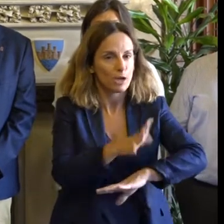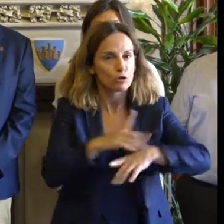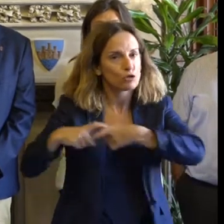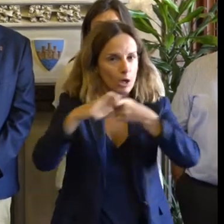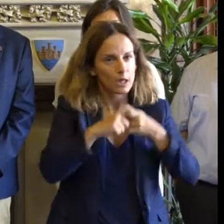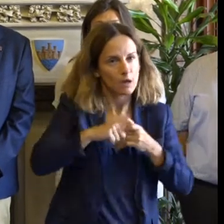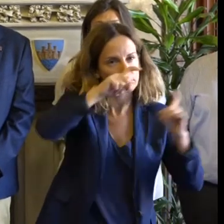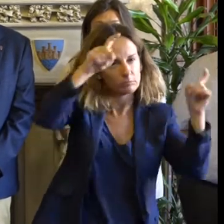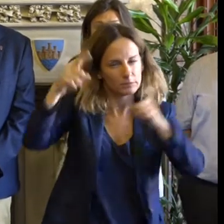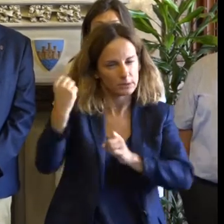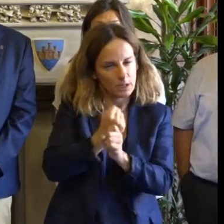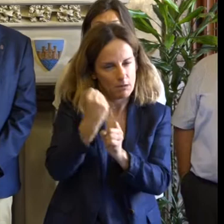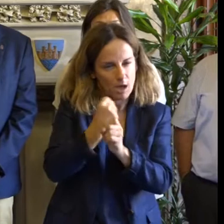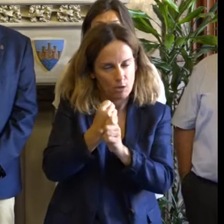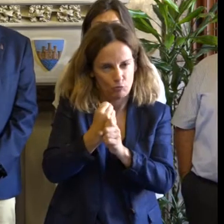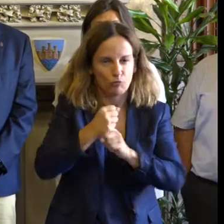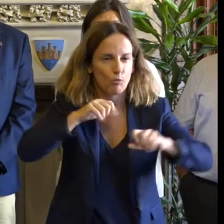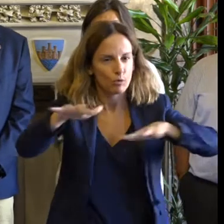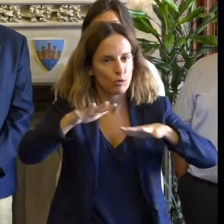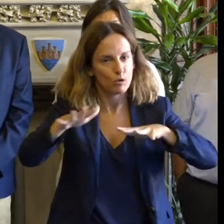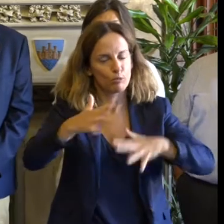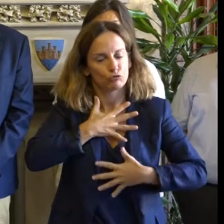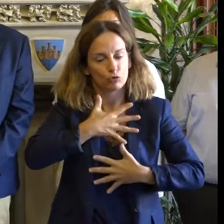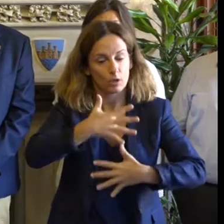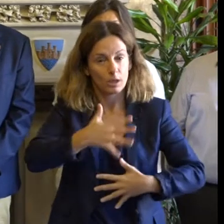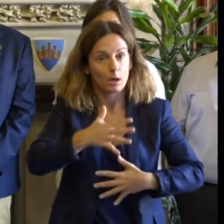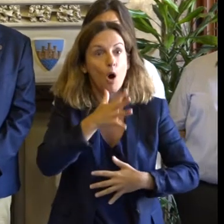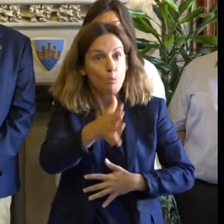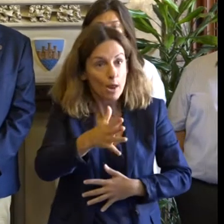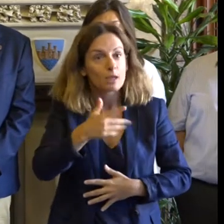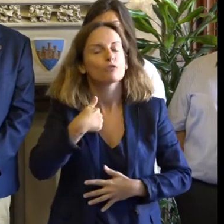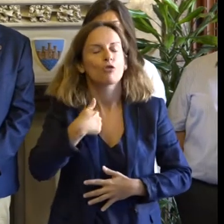seva grandíssima tasca. I és per això que hem incrementat l'aportació del Consell.